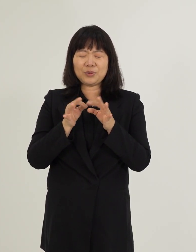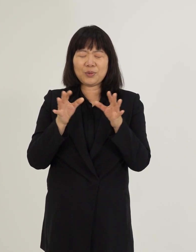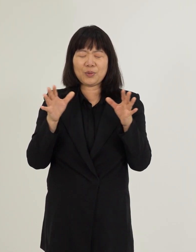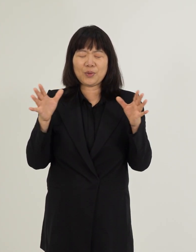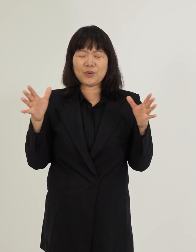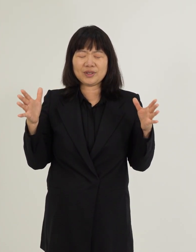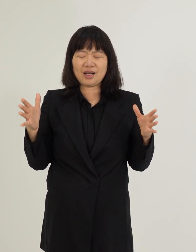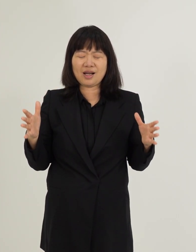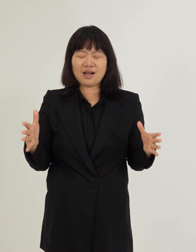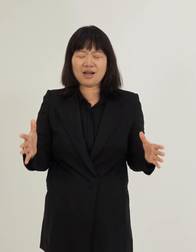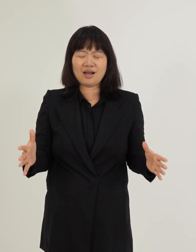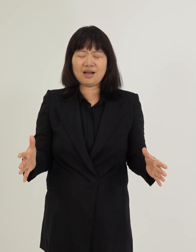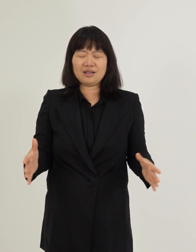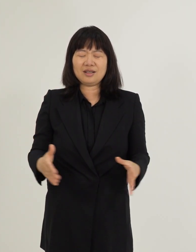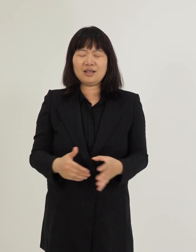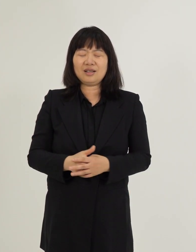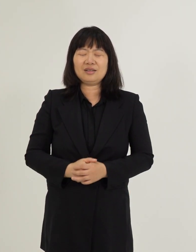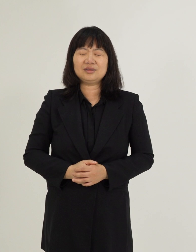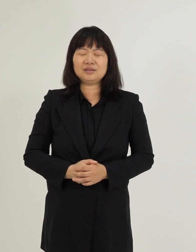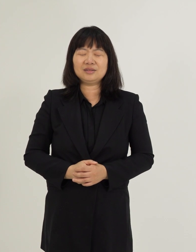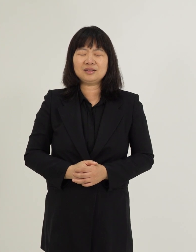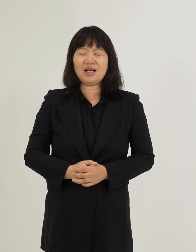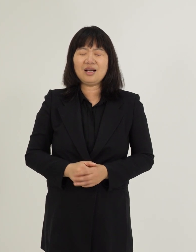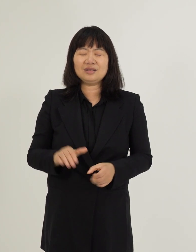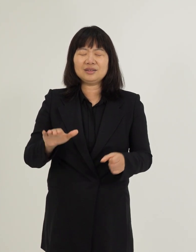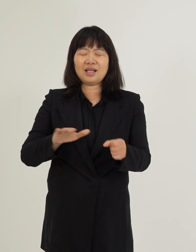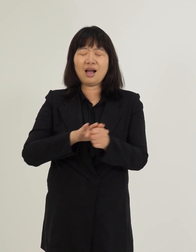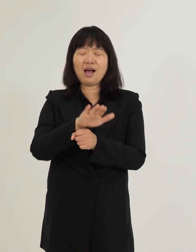살아갈 동안